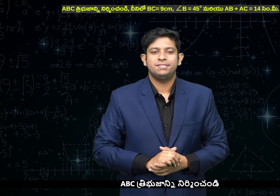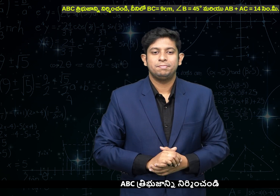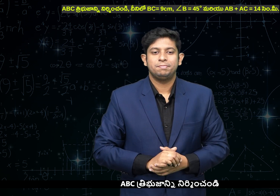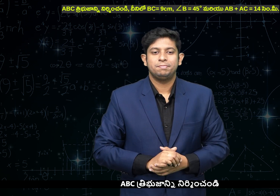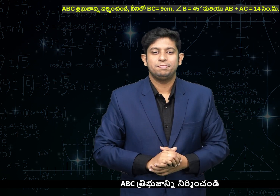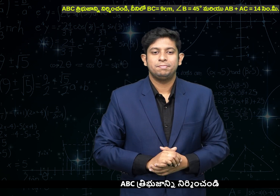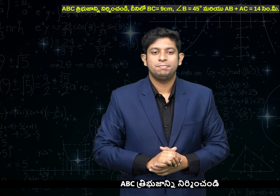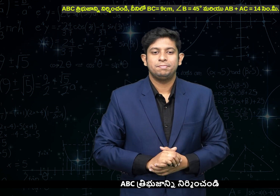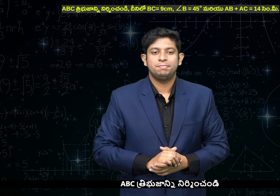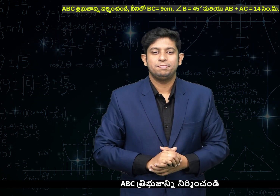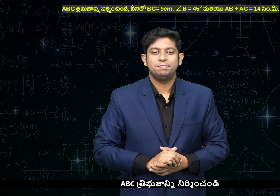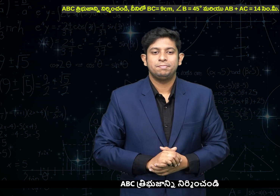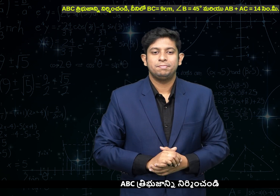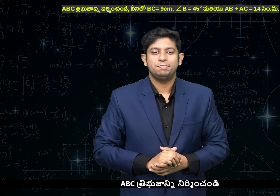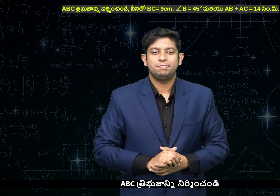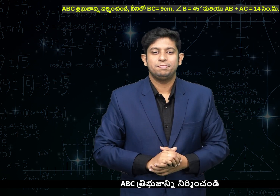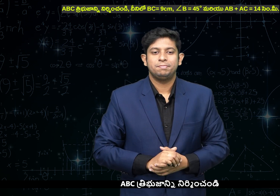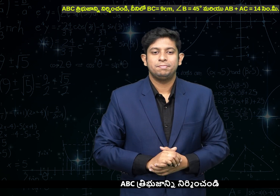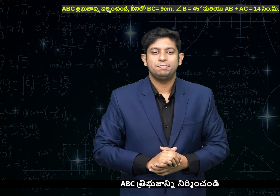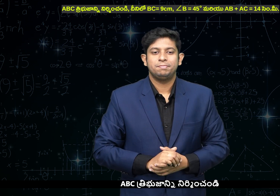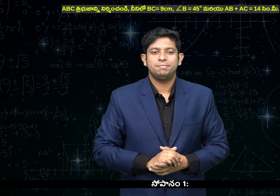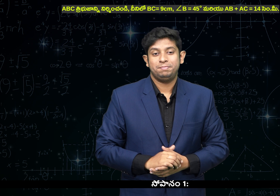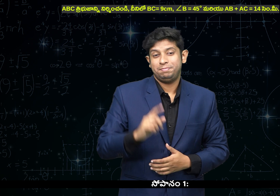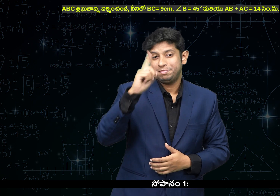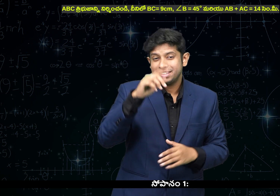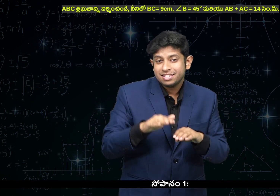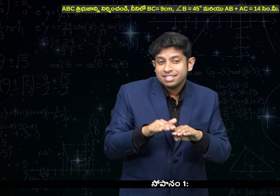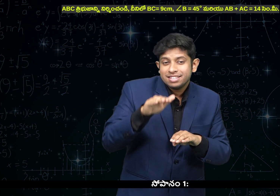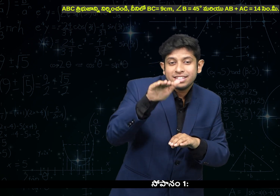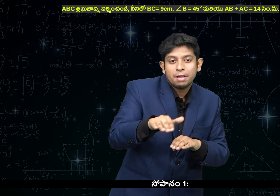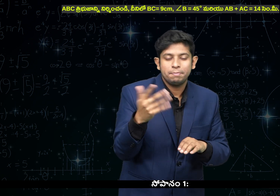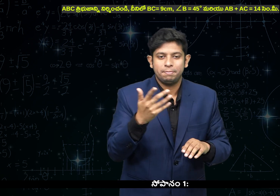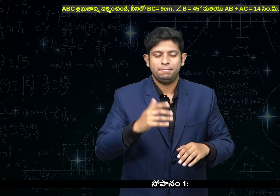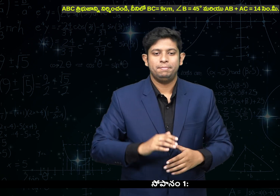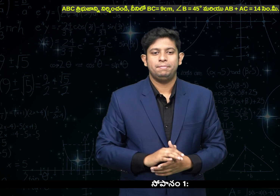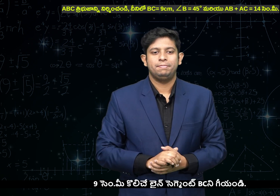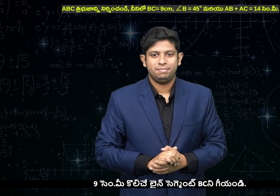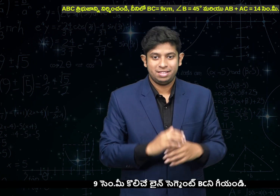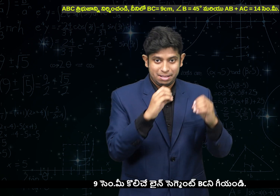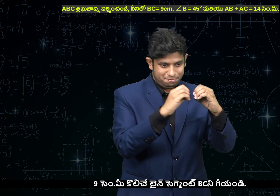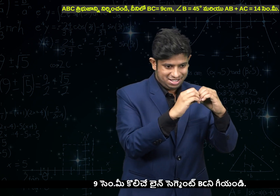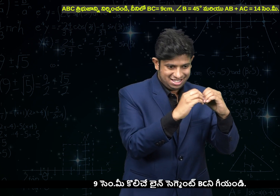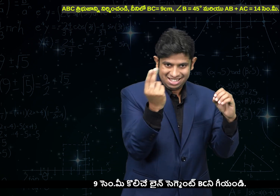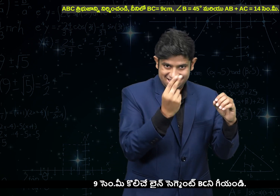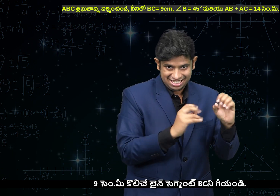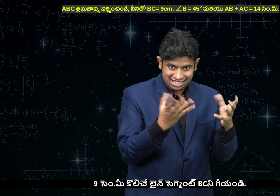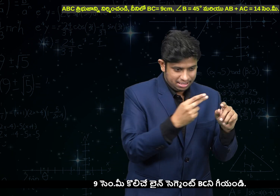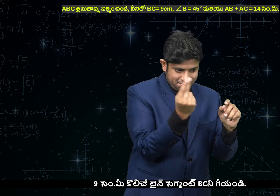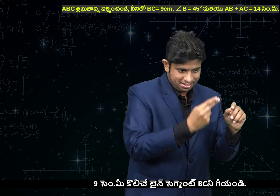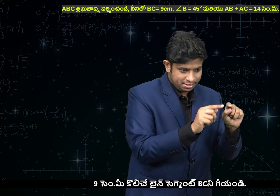ఏబీసీ త్రిభుజాన్ని నిర్మించండి. సోపానం 1. 9 సెంటీమీటర్లు కొలిచే